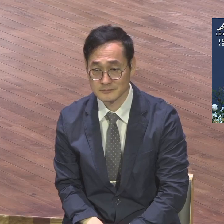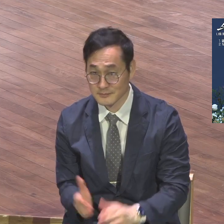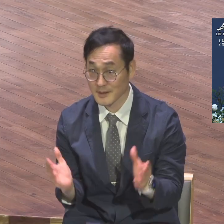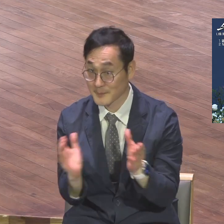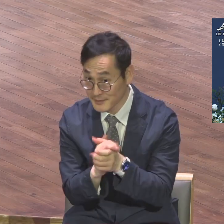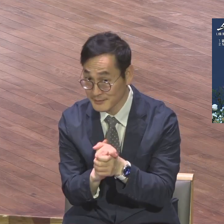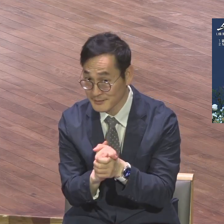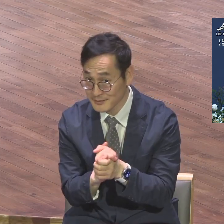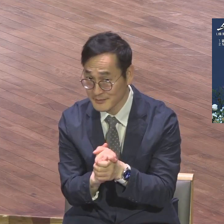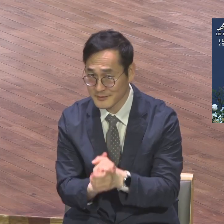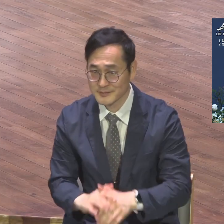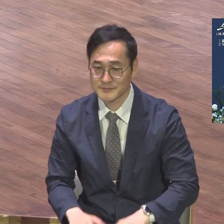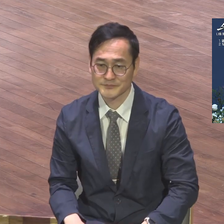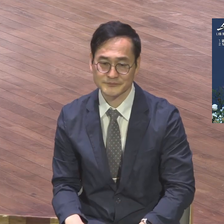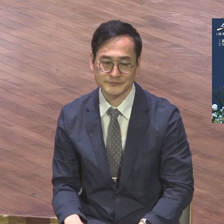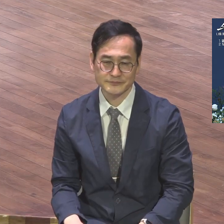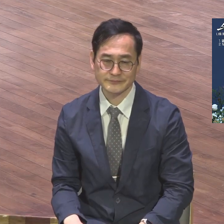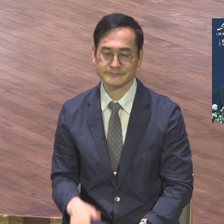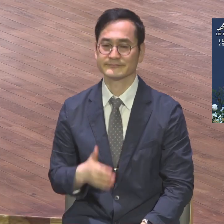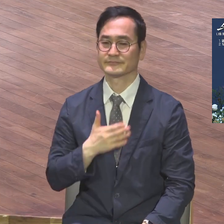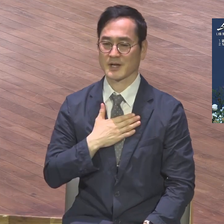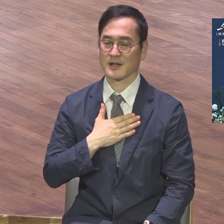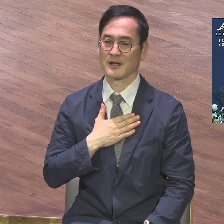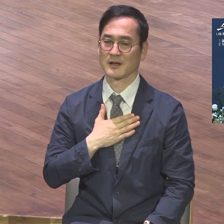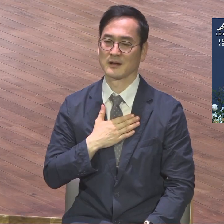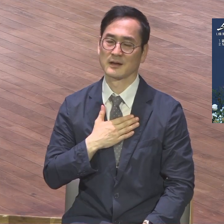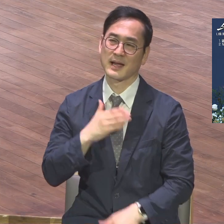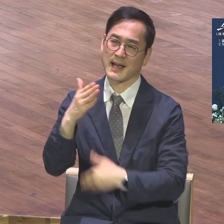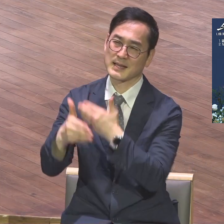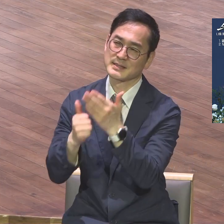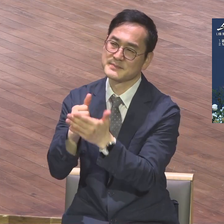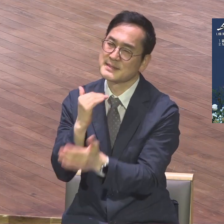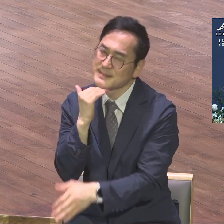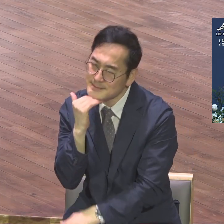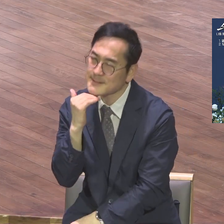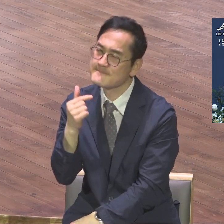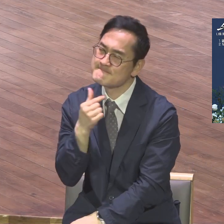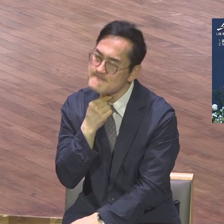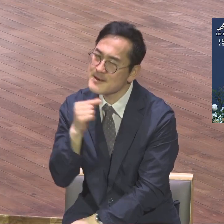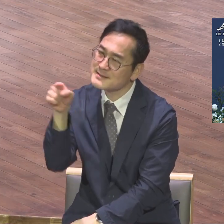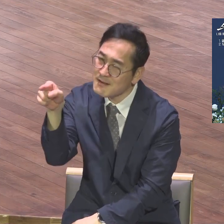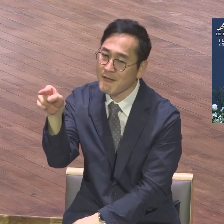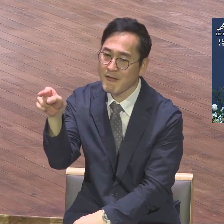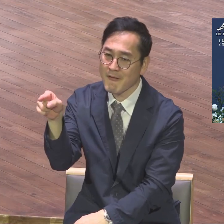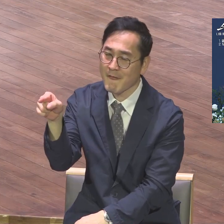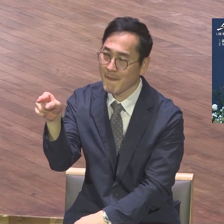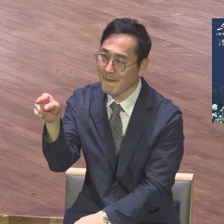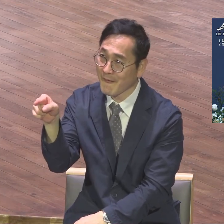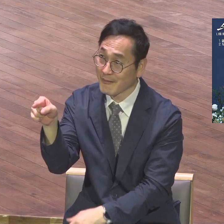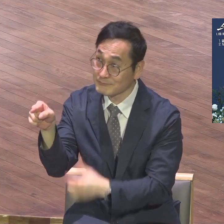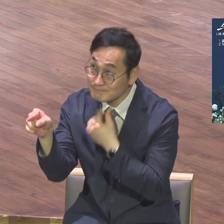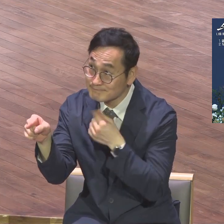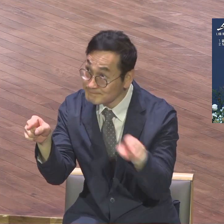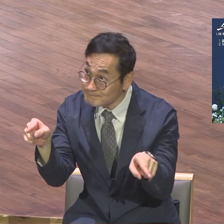대한 하나님의 기대를 충족 채워주는 만족하게 해주는